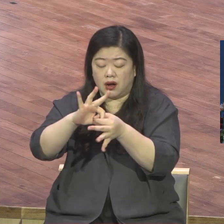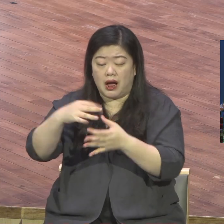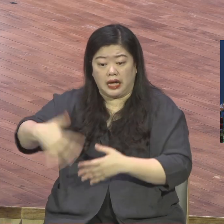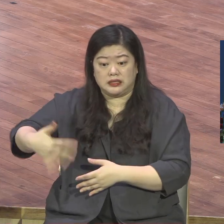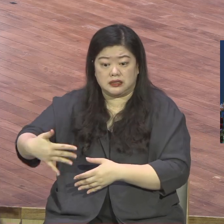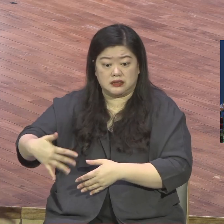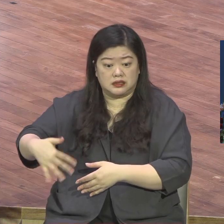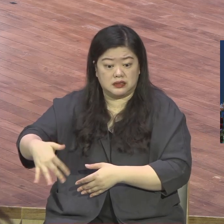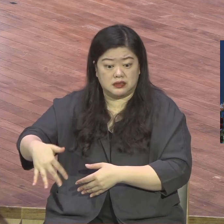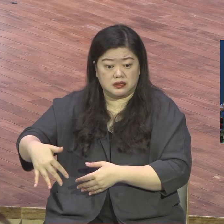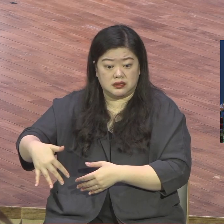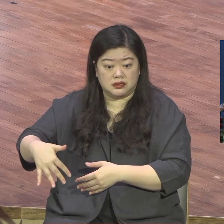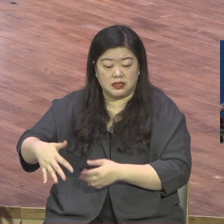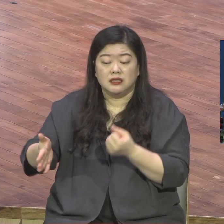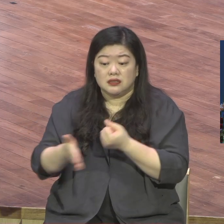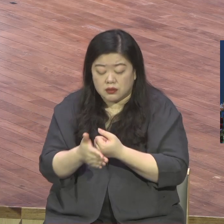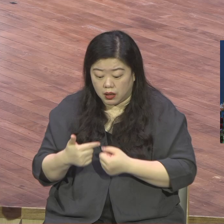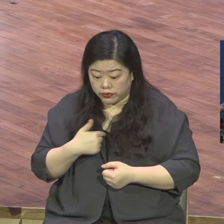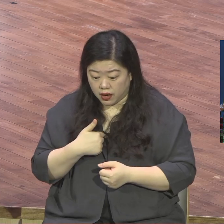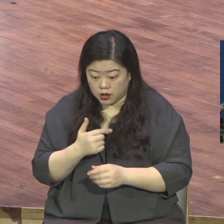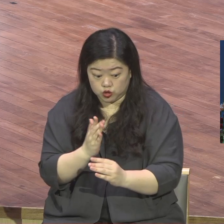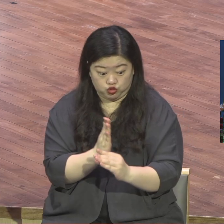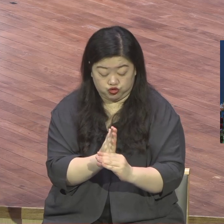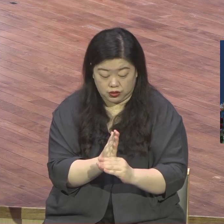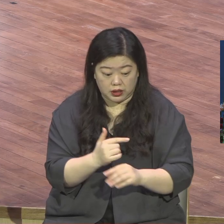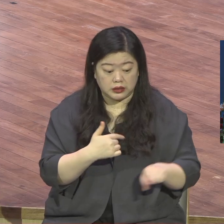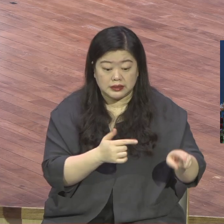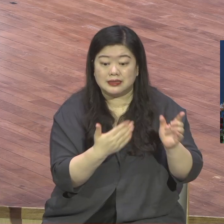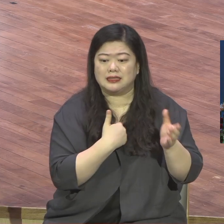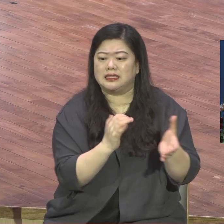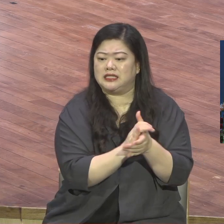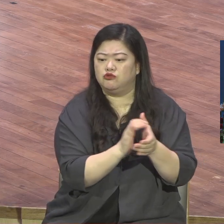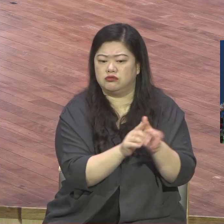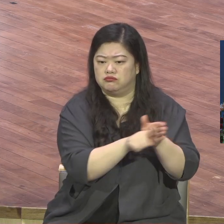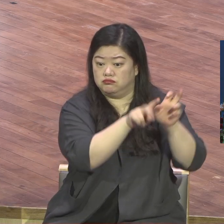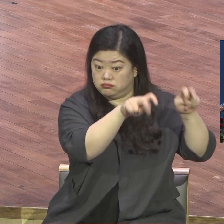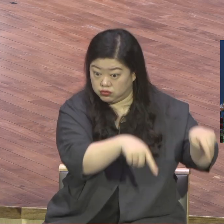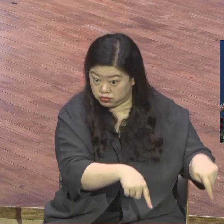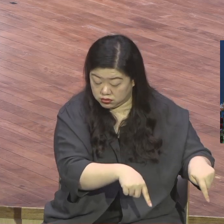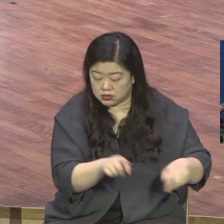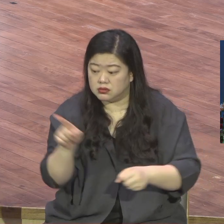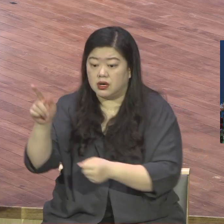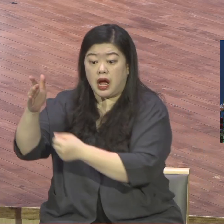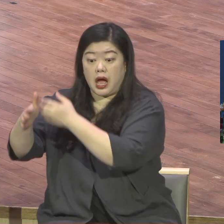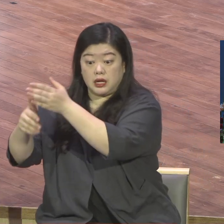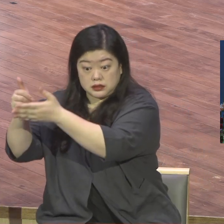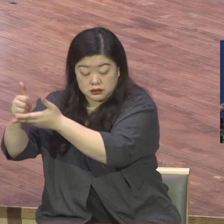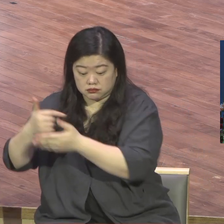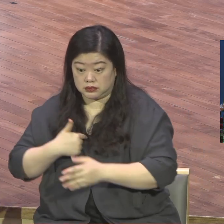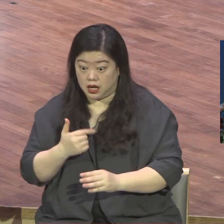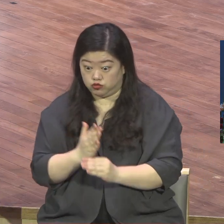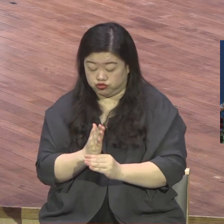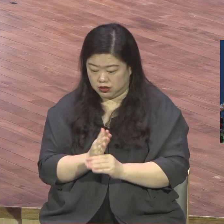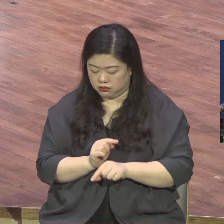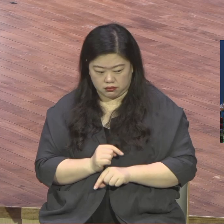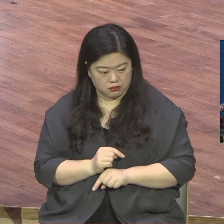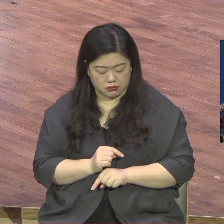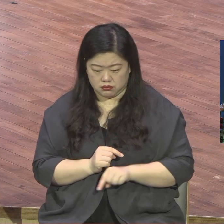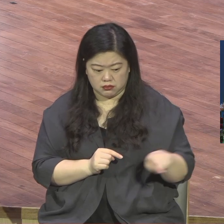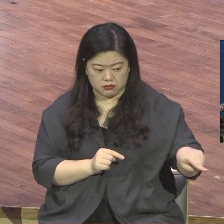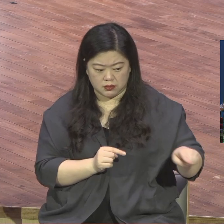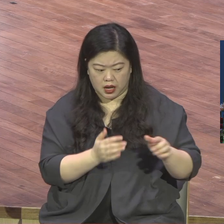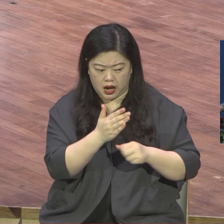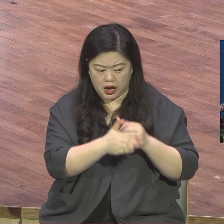주는 선지자적 역할. 그게 전도자예요. 그래서 전도자의 발걸음은 아름다운